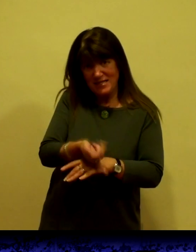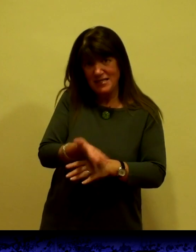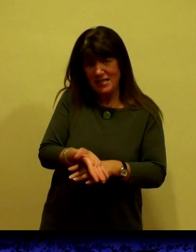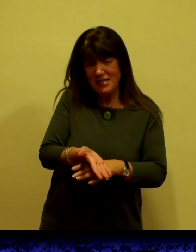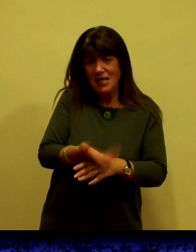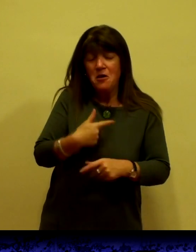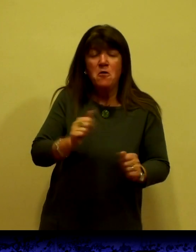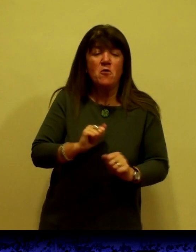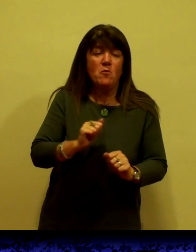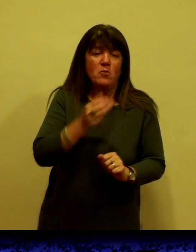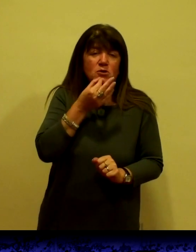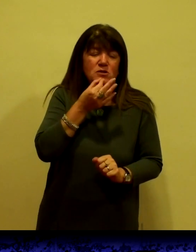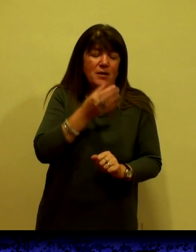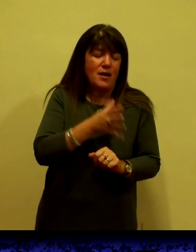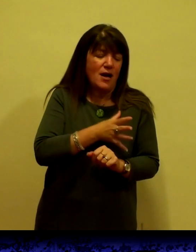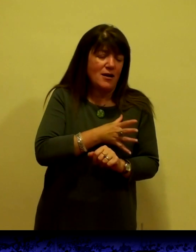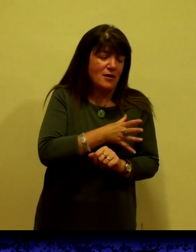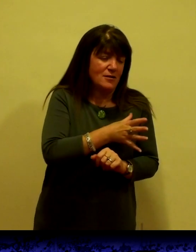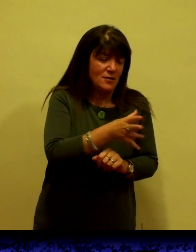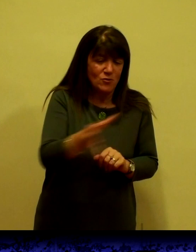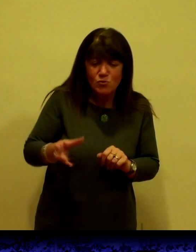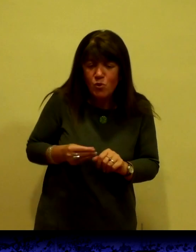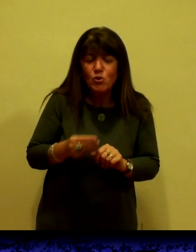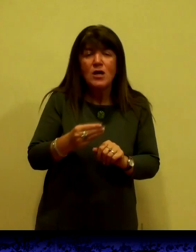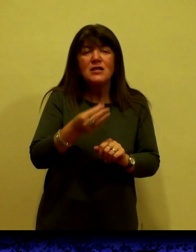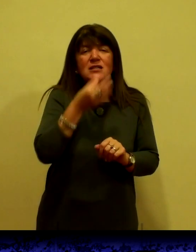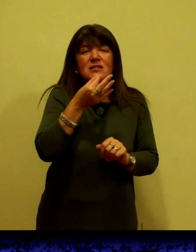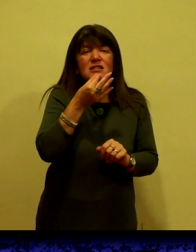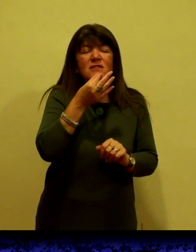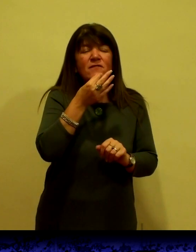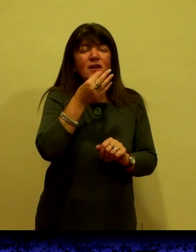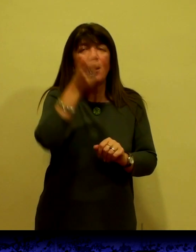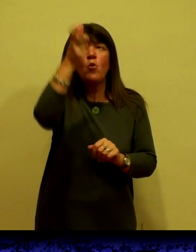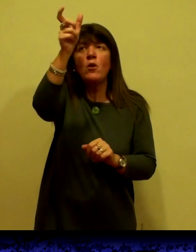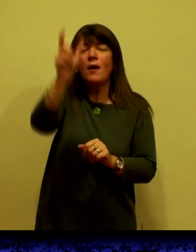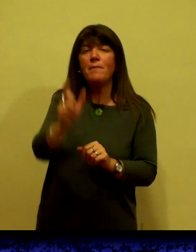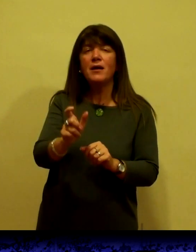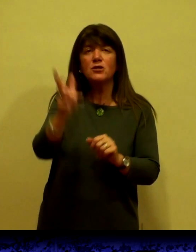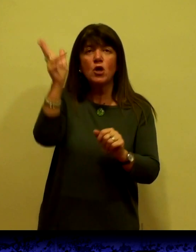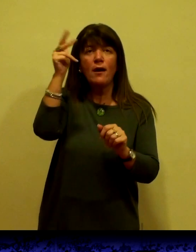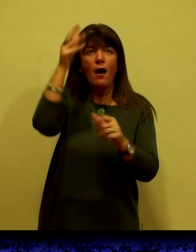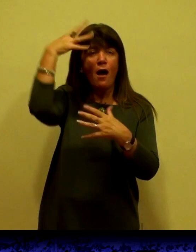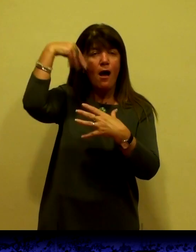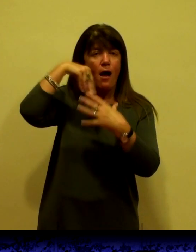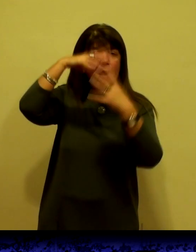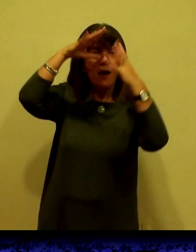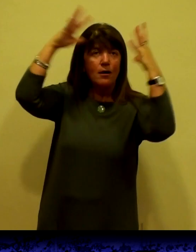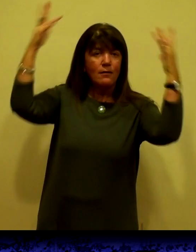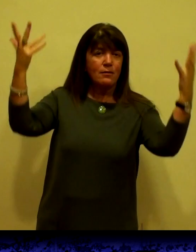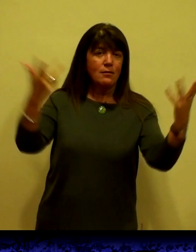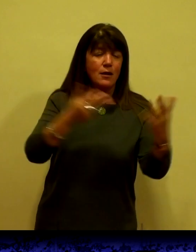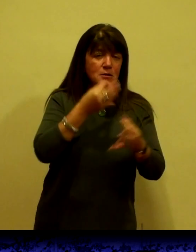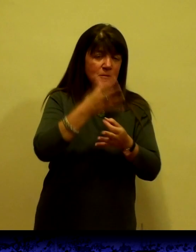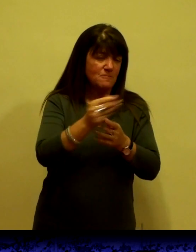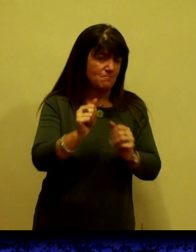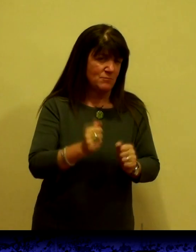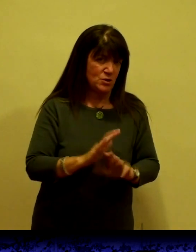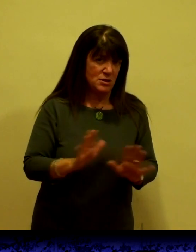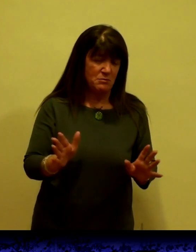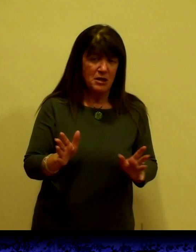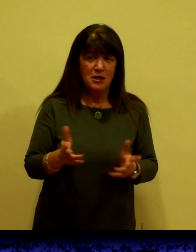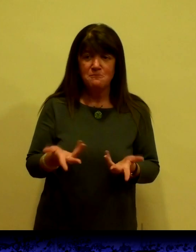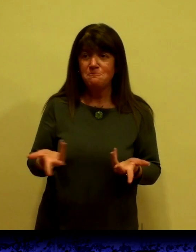di essere in grado di spiegare a nessuno cosa vuol dire essere artisti. È chiarissima quello che stai dicendo, però sì, direi